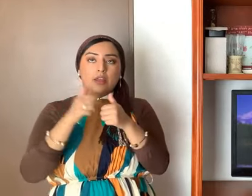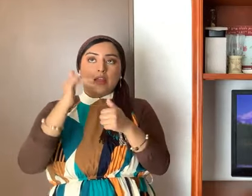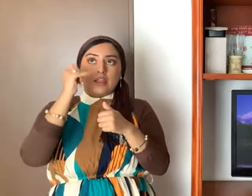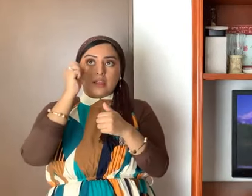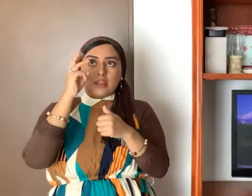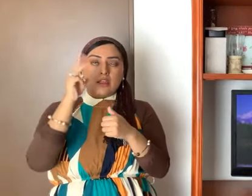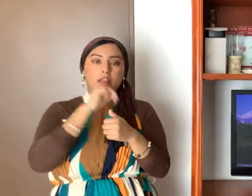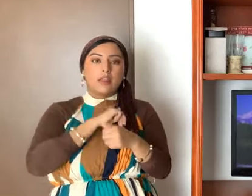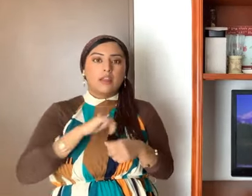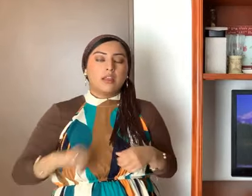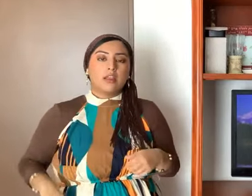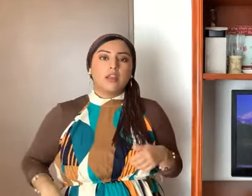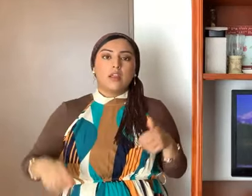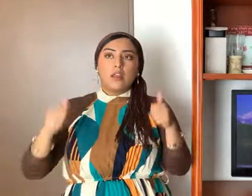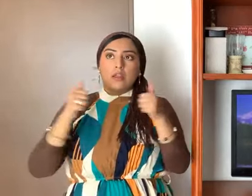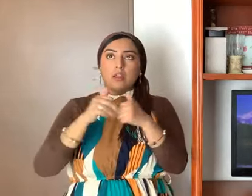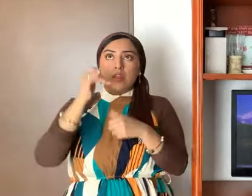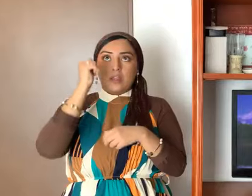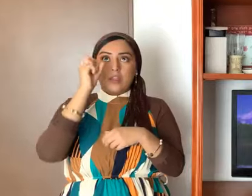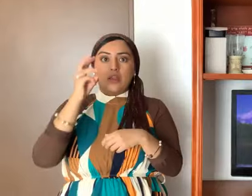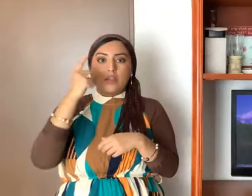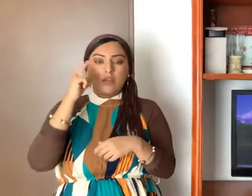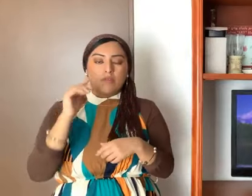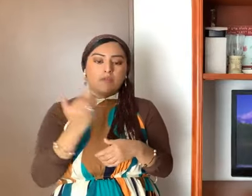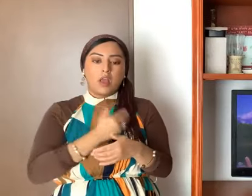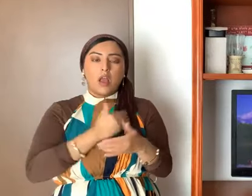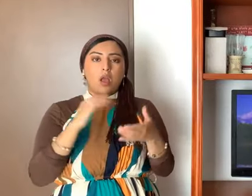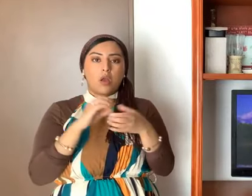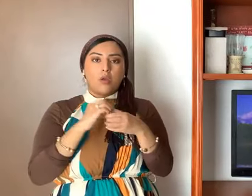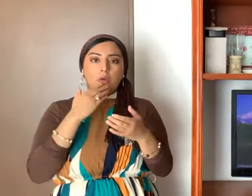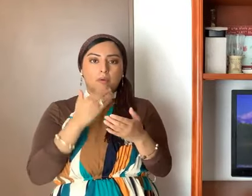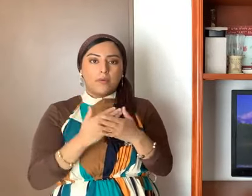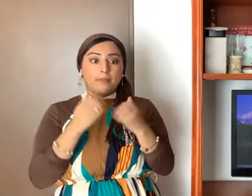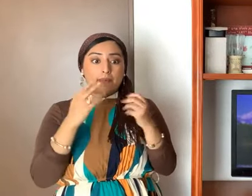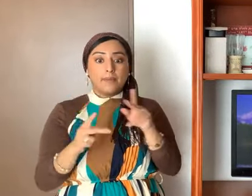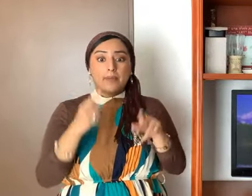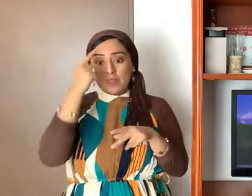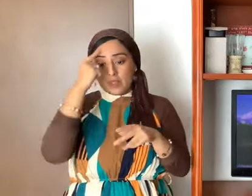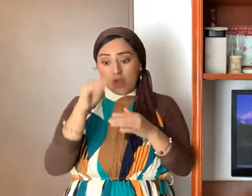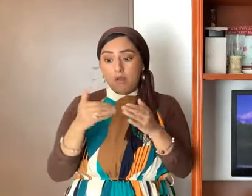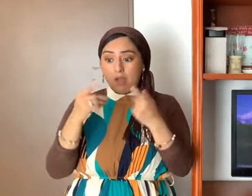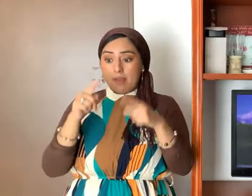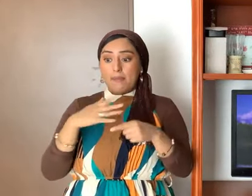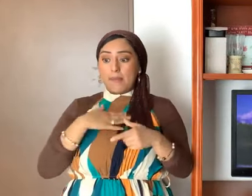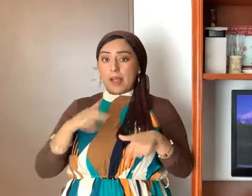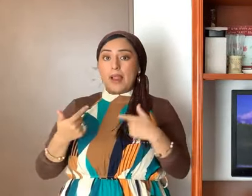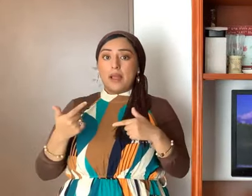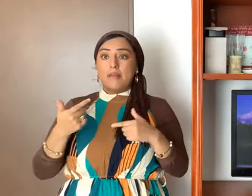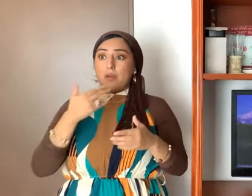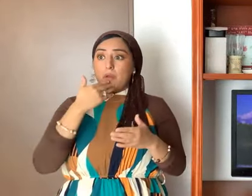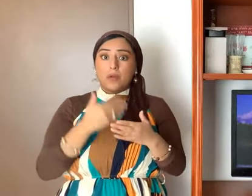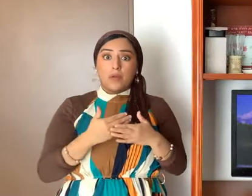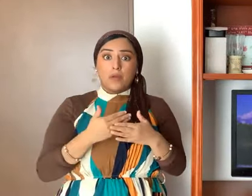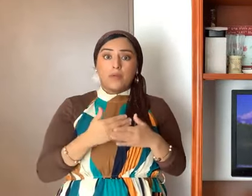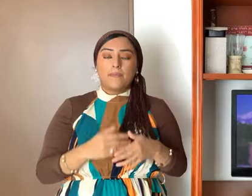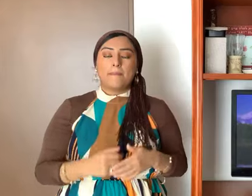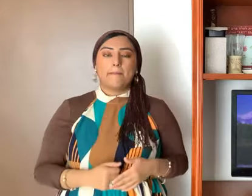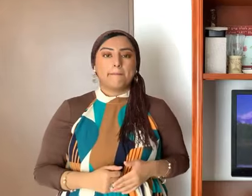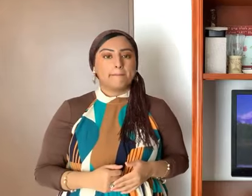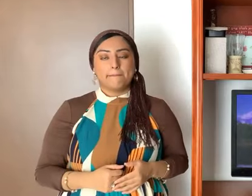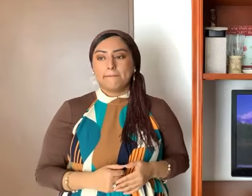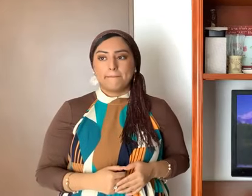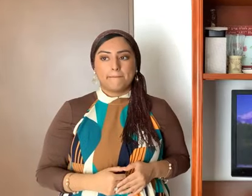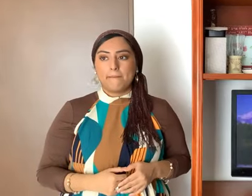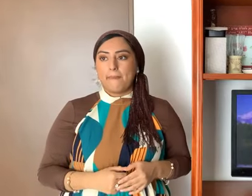HaMashiach, es para nuestro bien. Porque hay gente que dice, no, todo lo que sucede en mi vida es para bien y están bajo maldición.